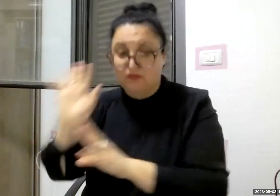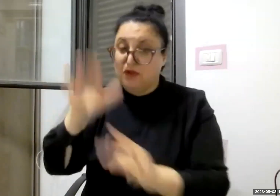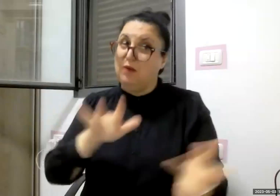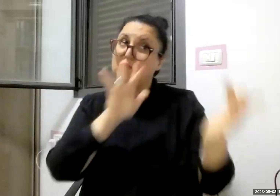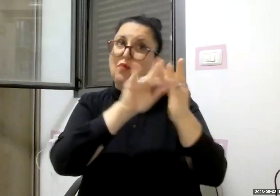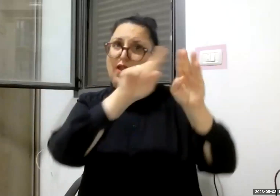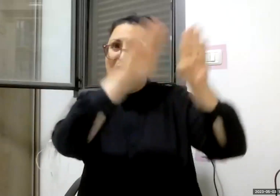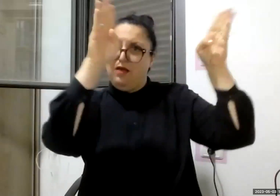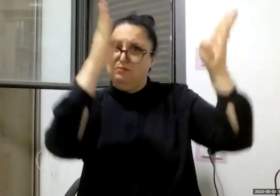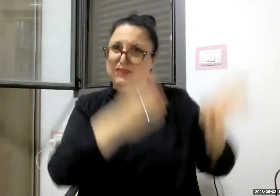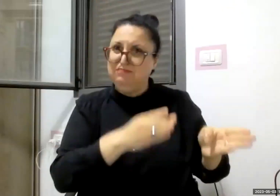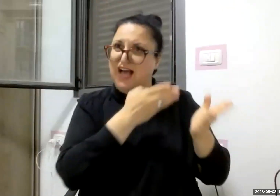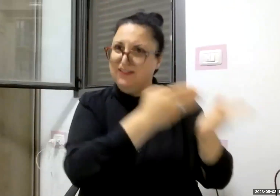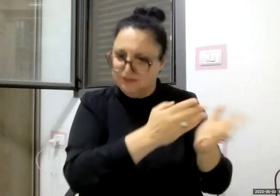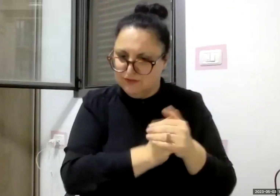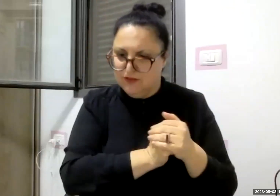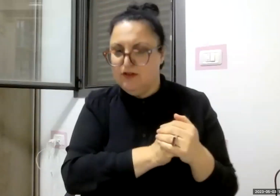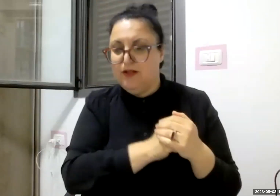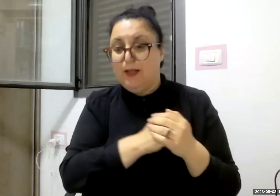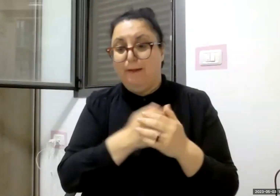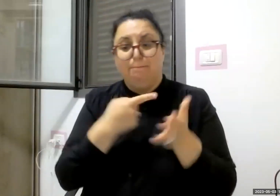של הנכים, וגם מול הממסד.